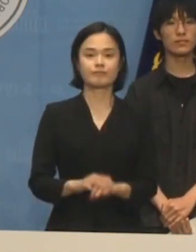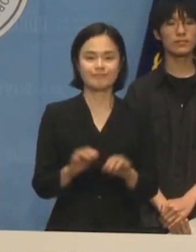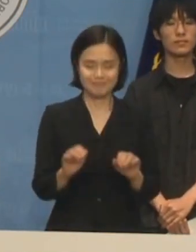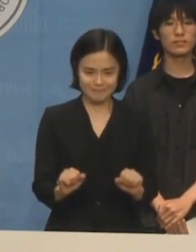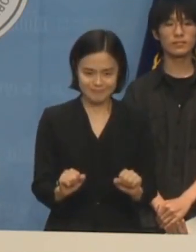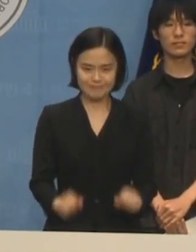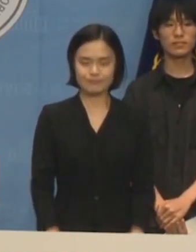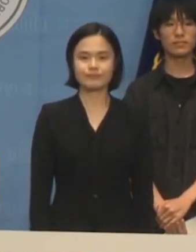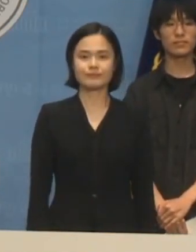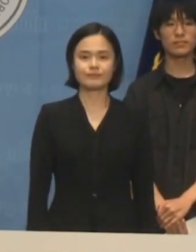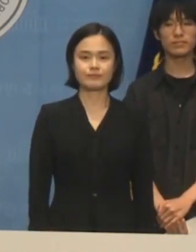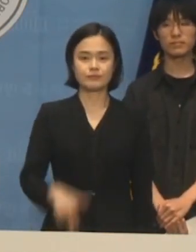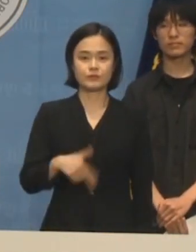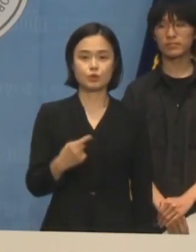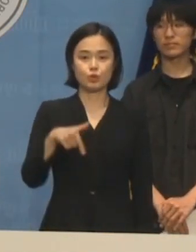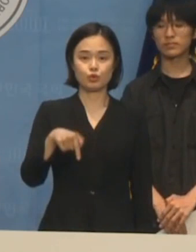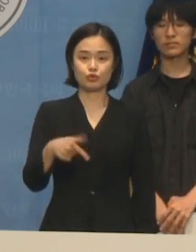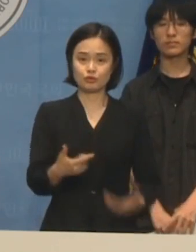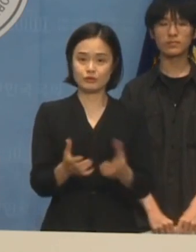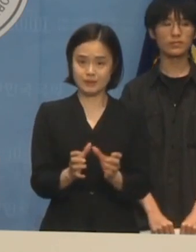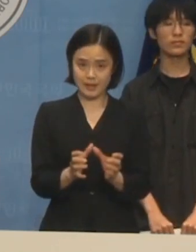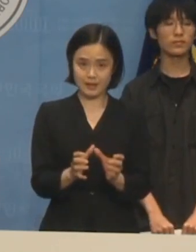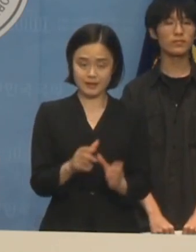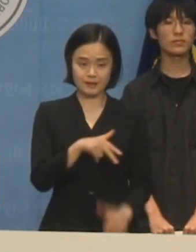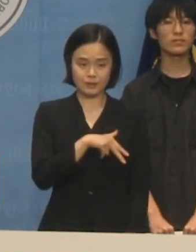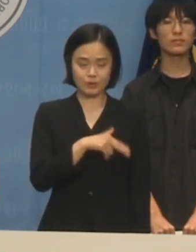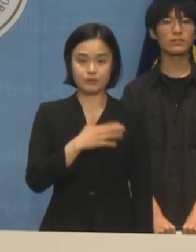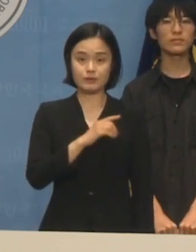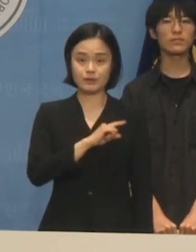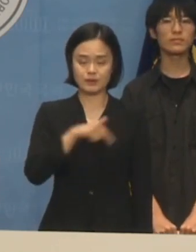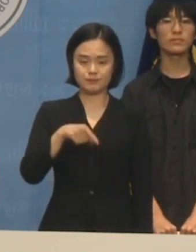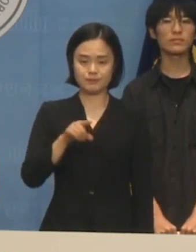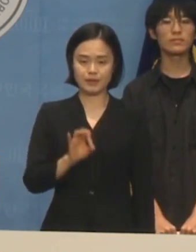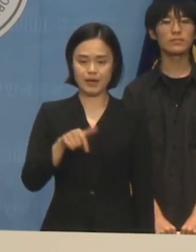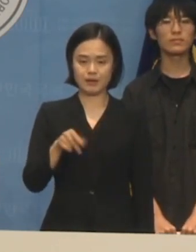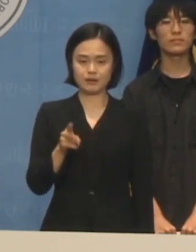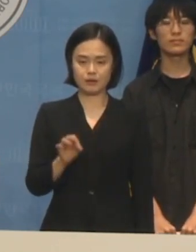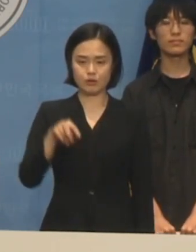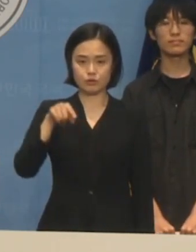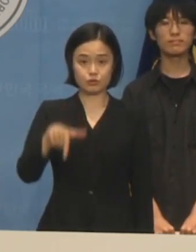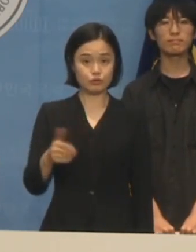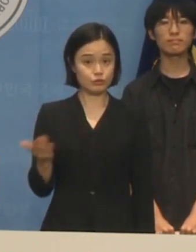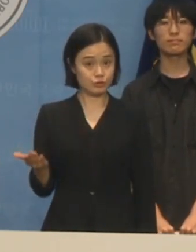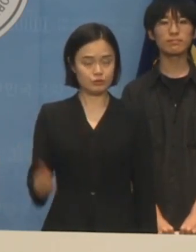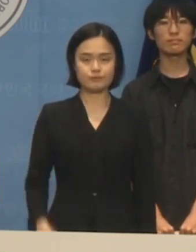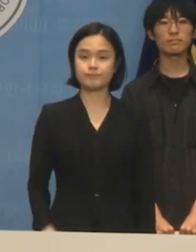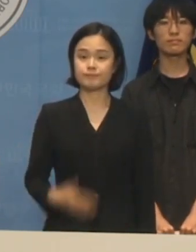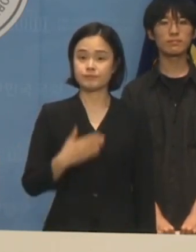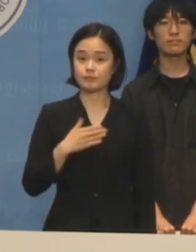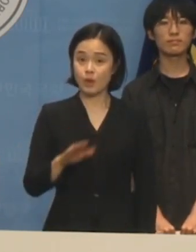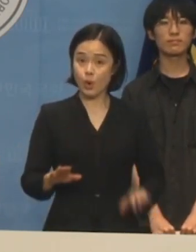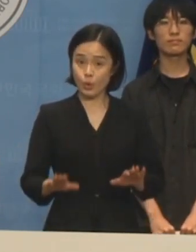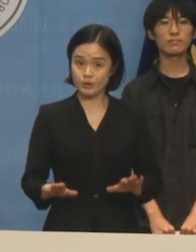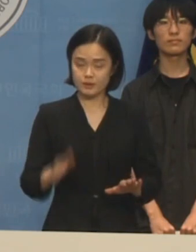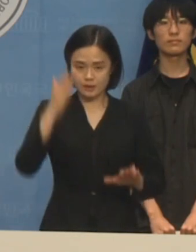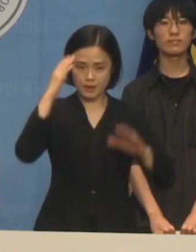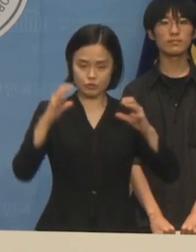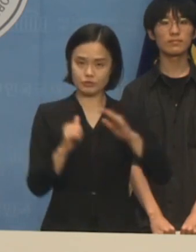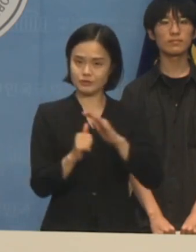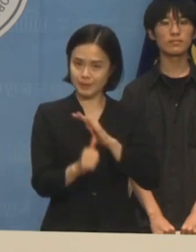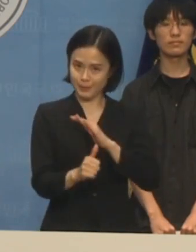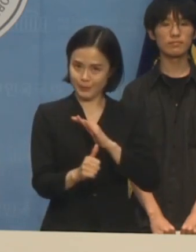안녕하십니까. 조국혁신당 국회의원 강경숙입니다. 저는 오늘 대한민국을 대표하는